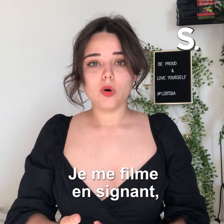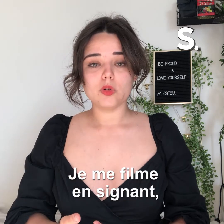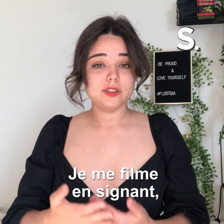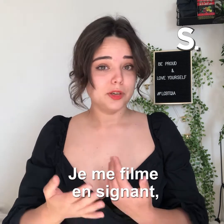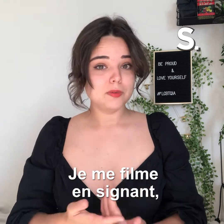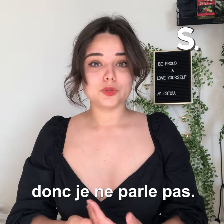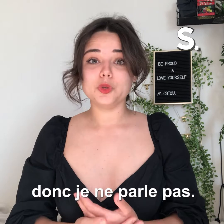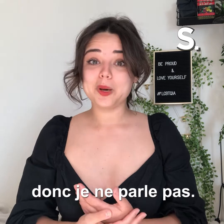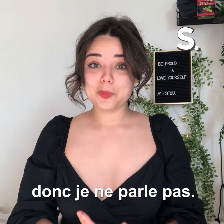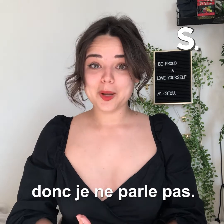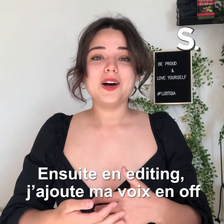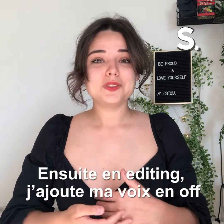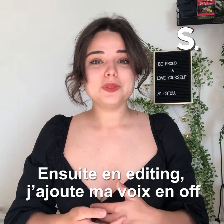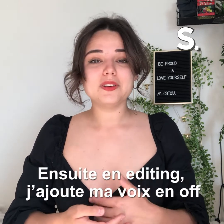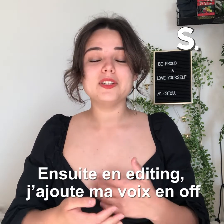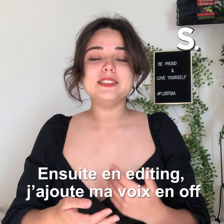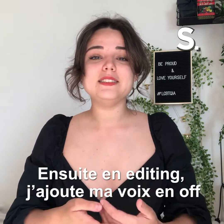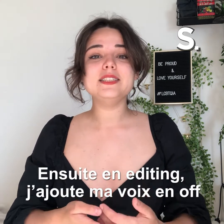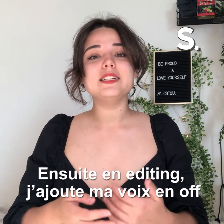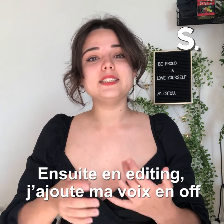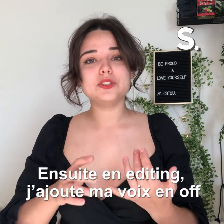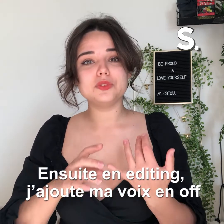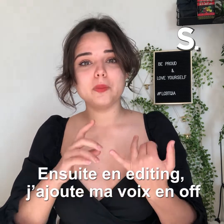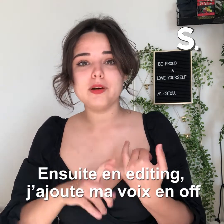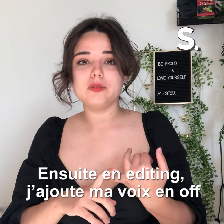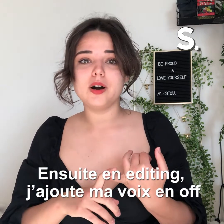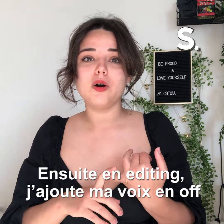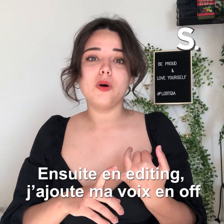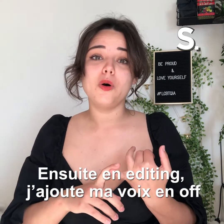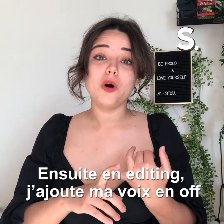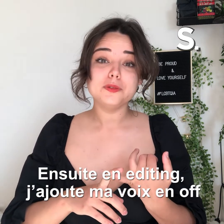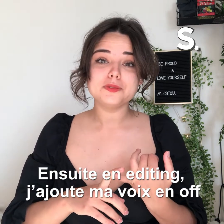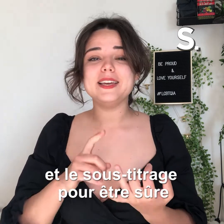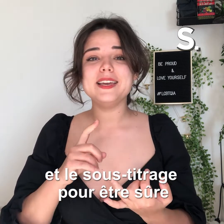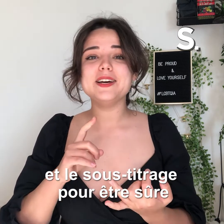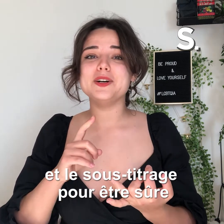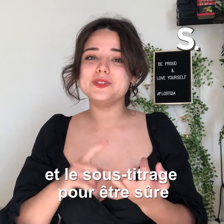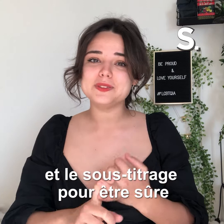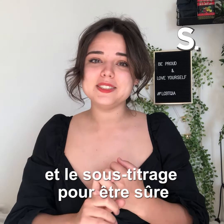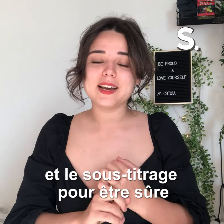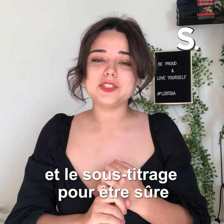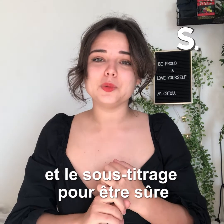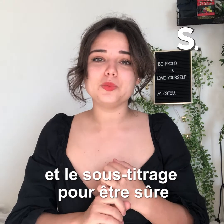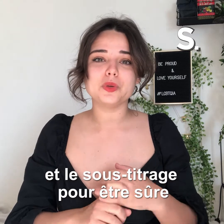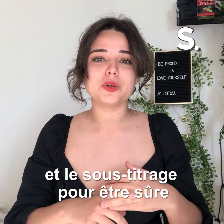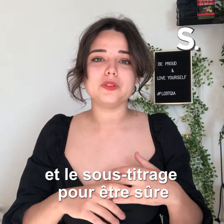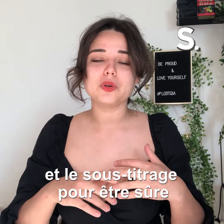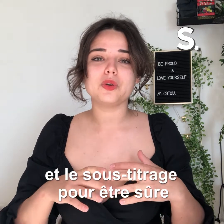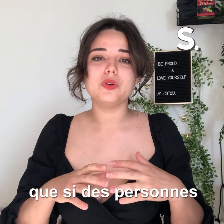signant, donc je ne parle pas. Ensuite en editing, j'ajoute ma voix en off, et le sous-titrage pour être sûre que